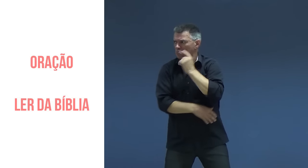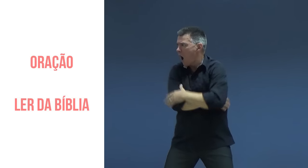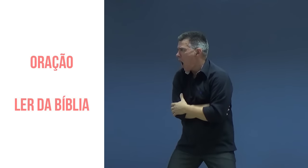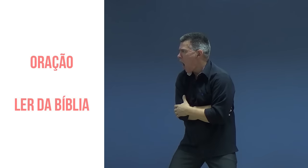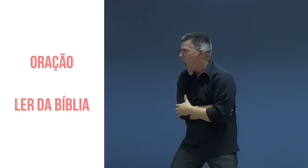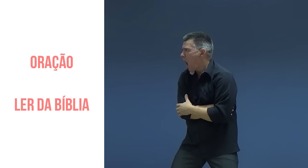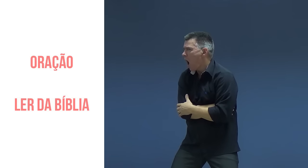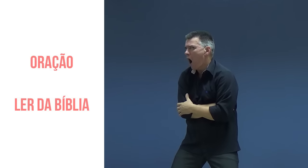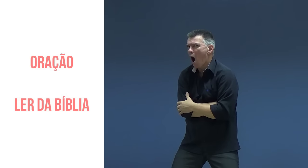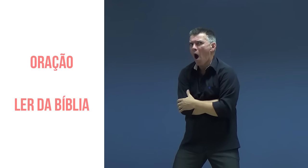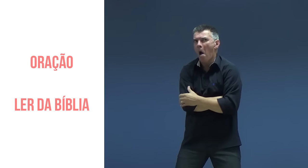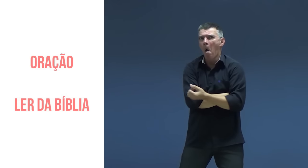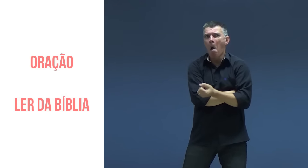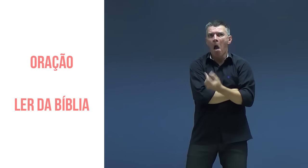que falou para ele. Os olhos, ah,